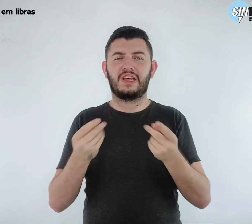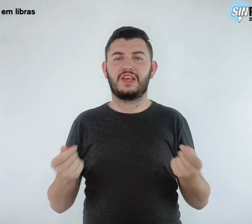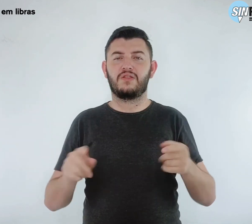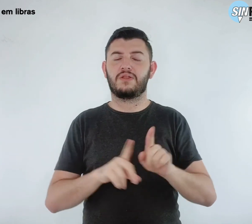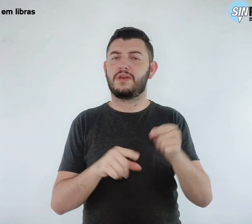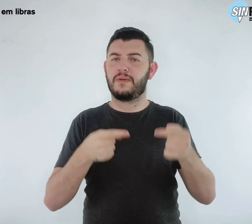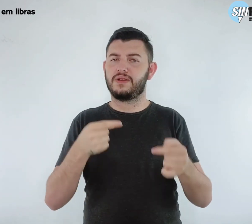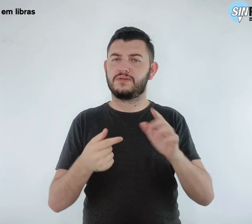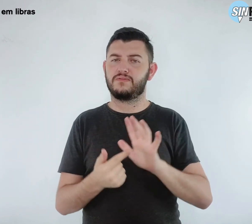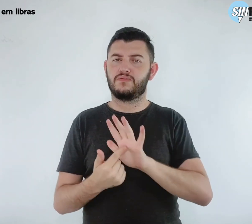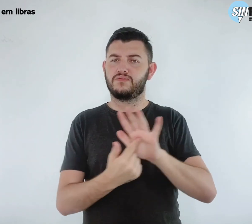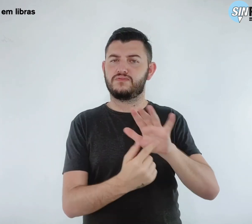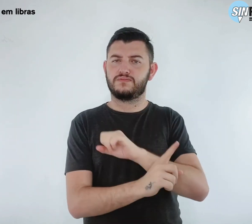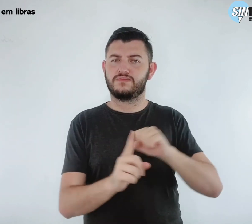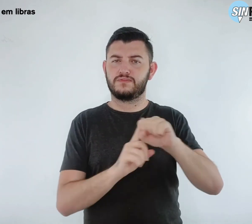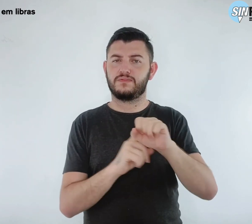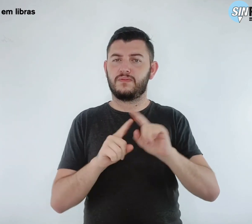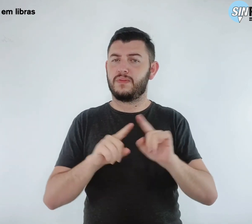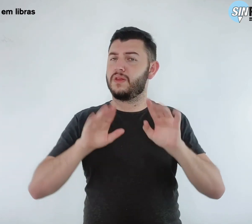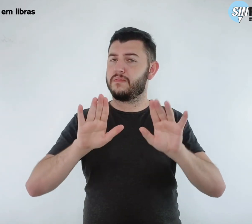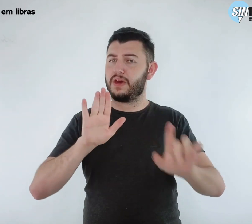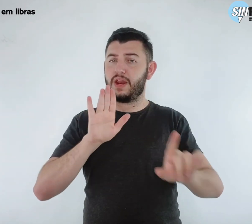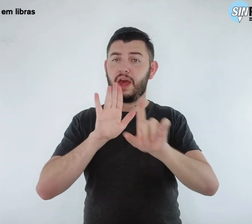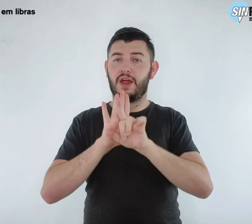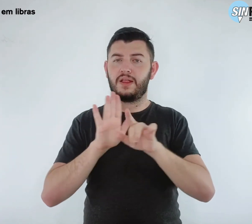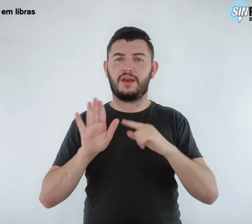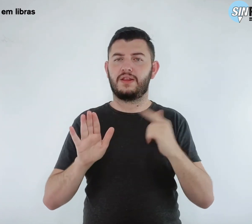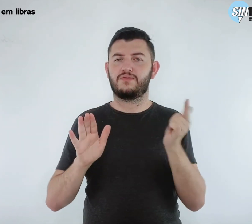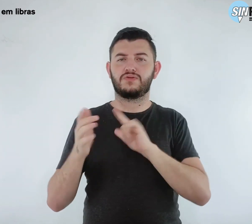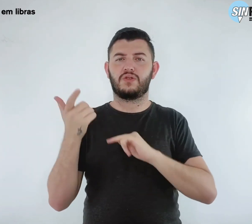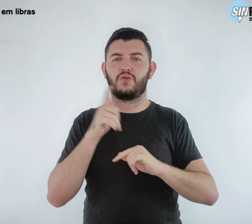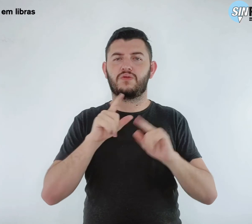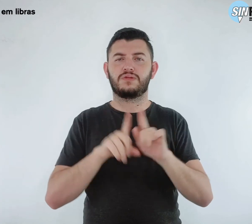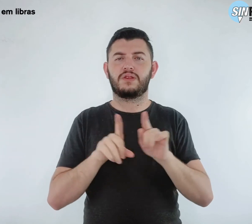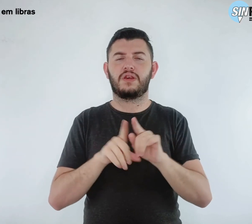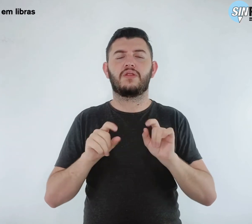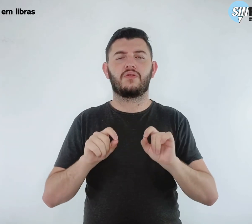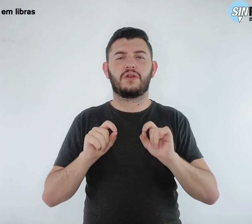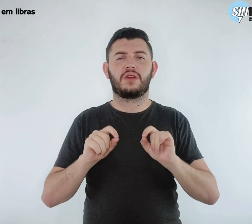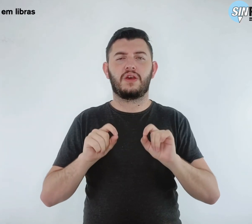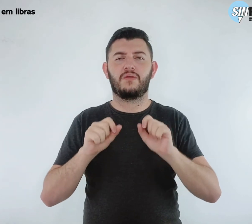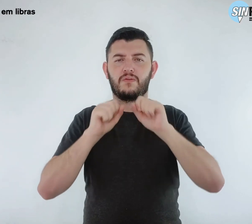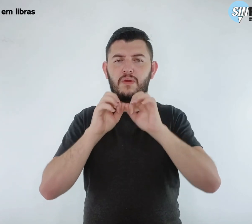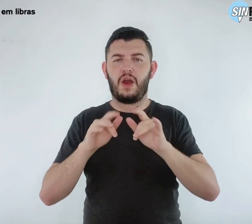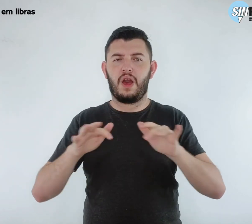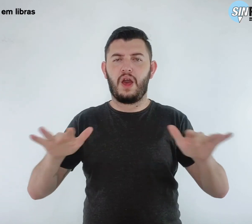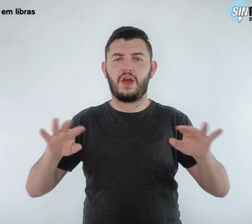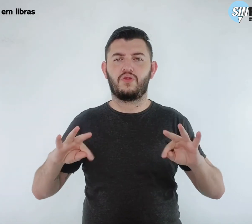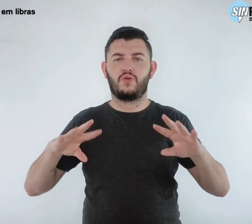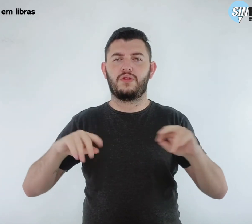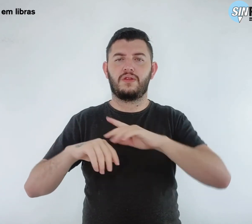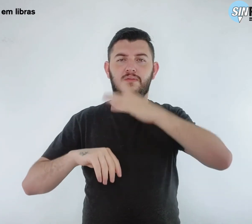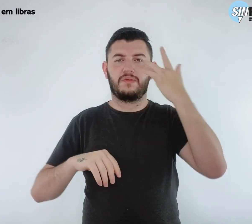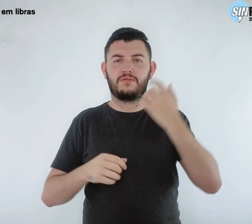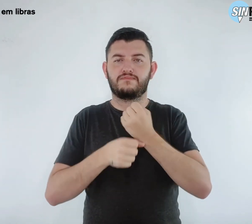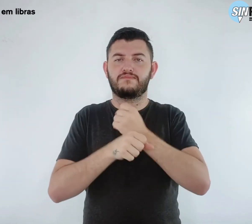na sociedade. Embora a lei não tivesse o alcance de todos os escravizados,